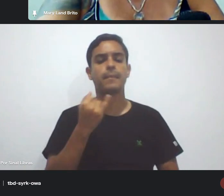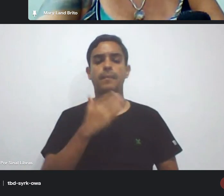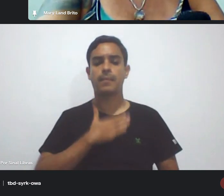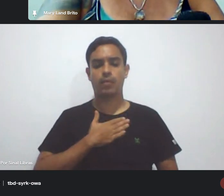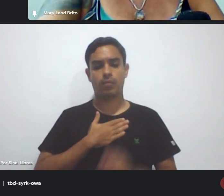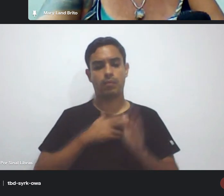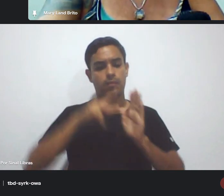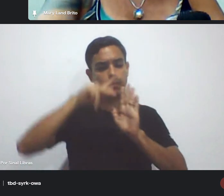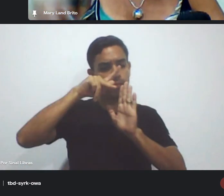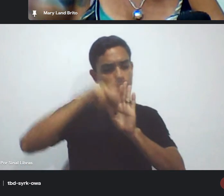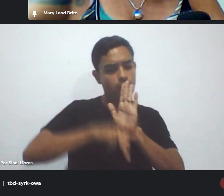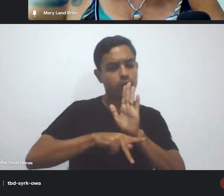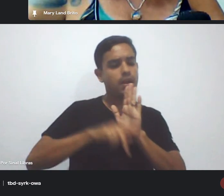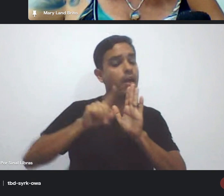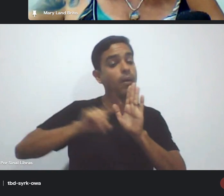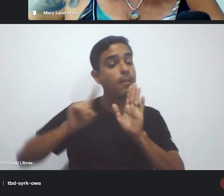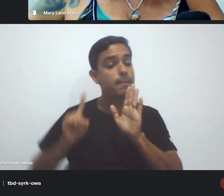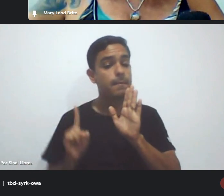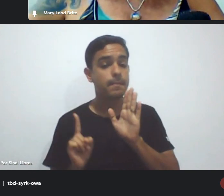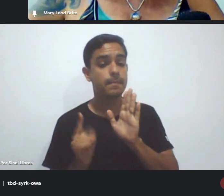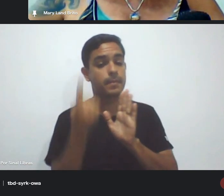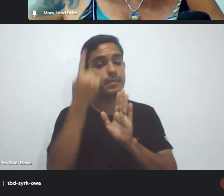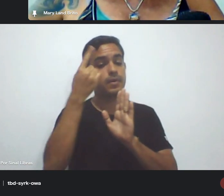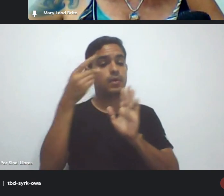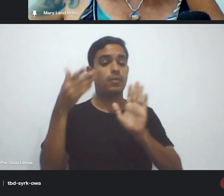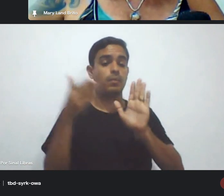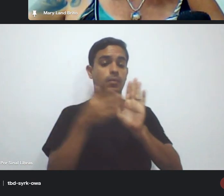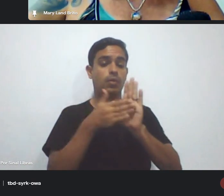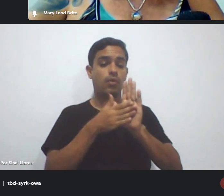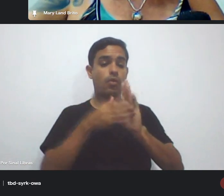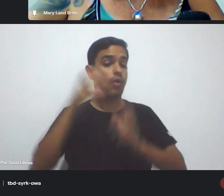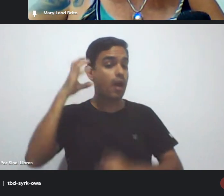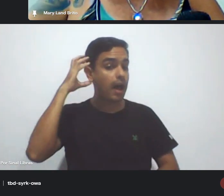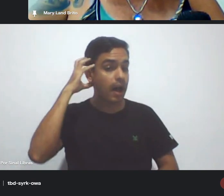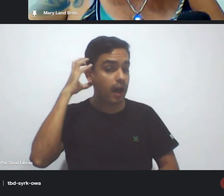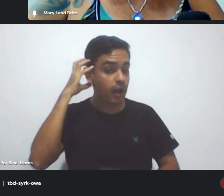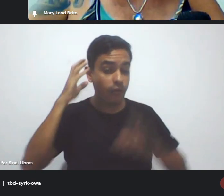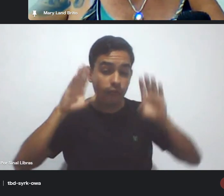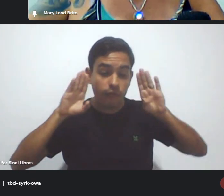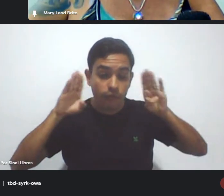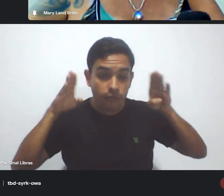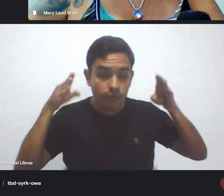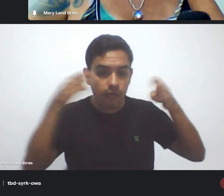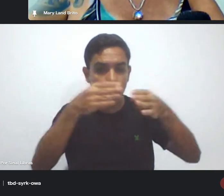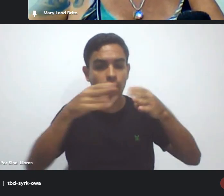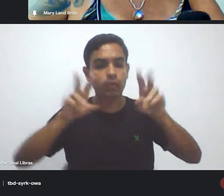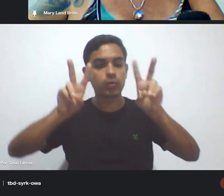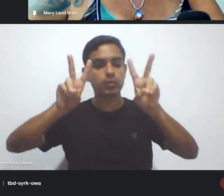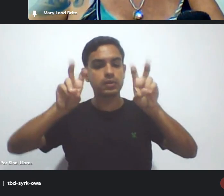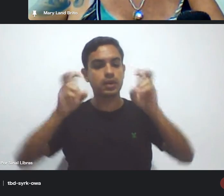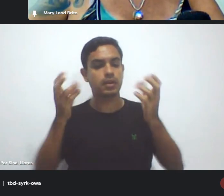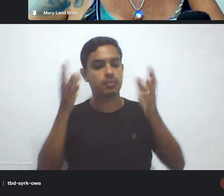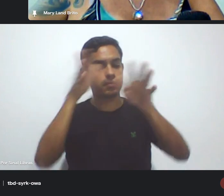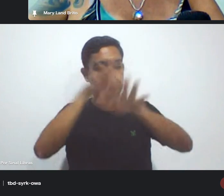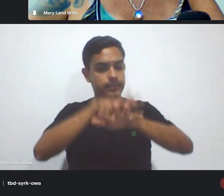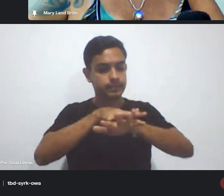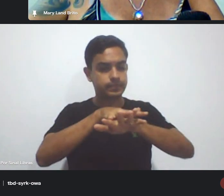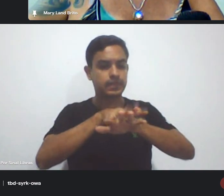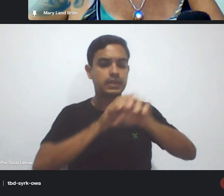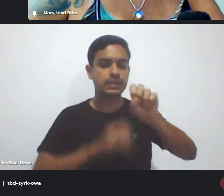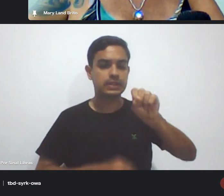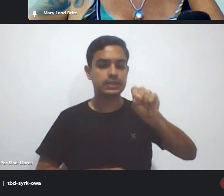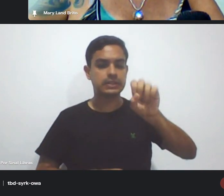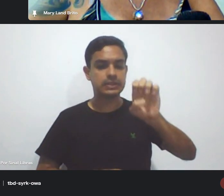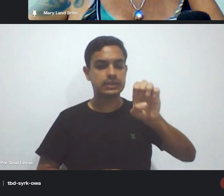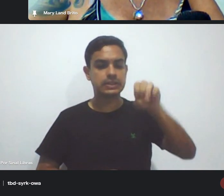é o primeiro programa de rádio do Rio Grande do Norte voltado para a temática inclusiva. Semeando Inclusão, ele recebe pessoas com